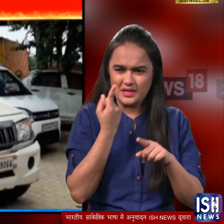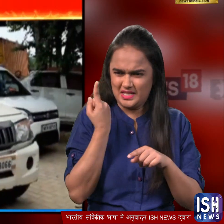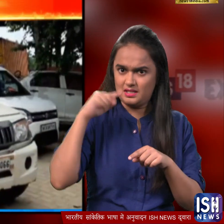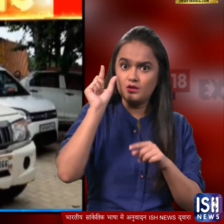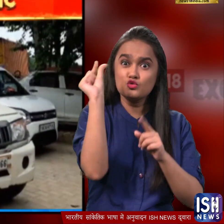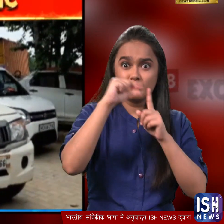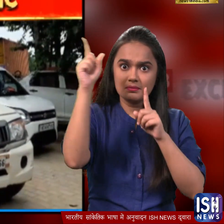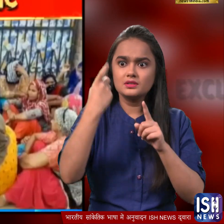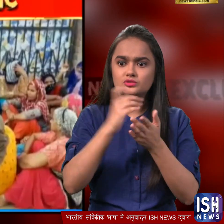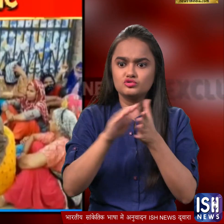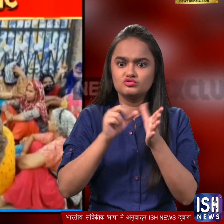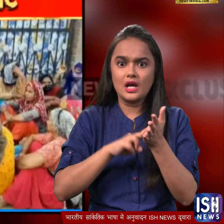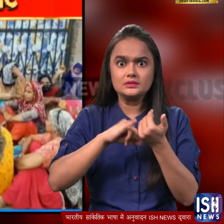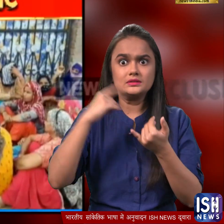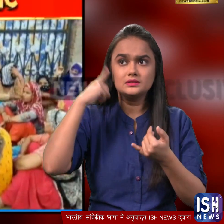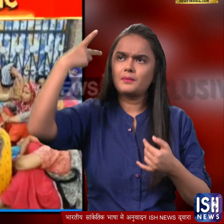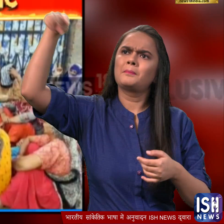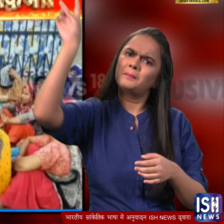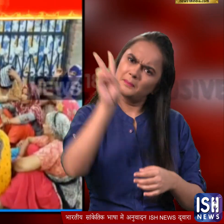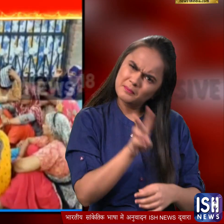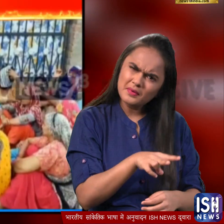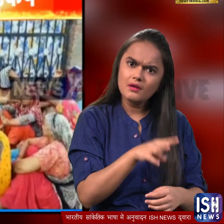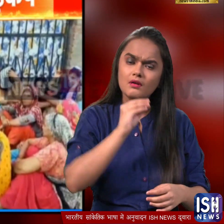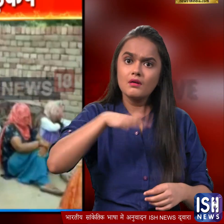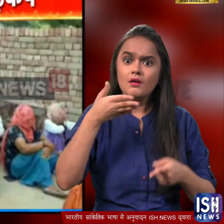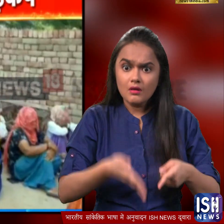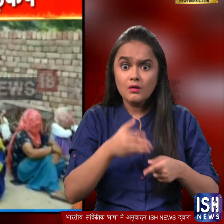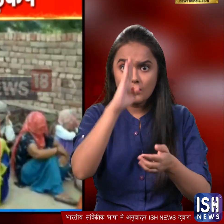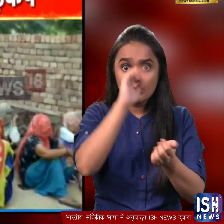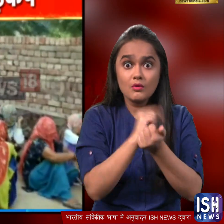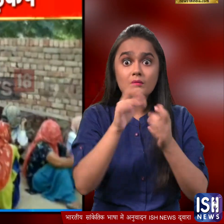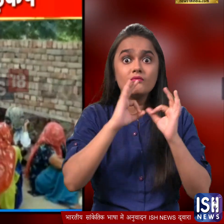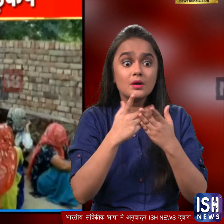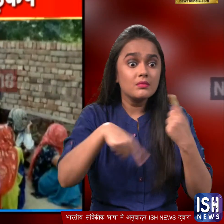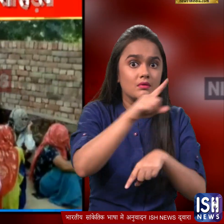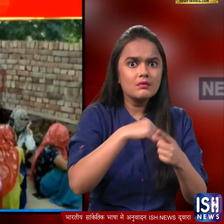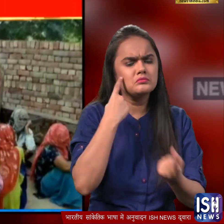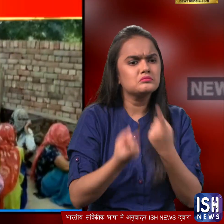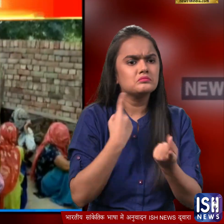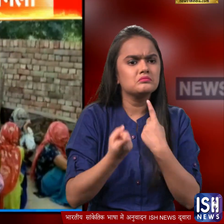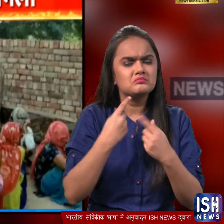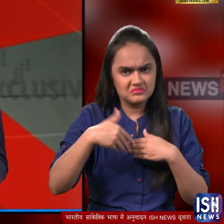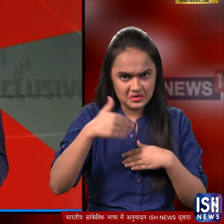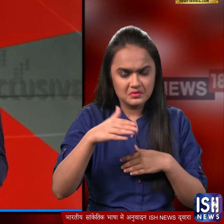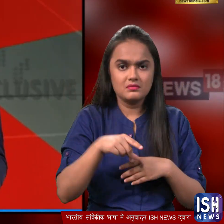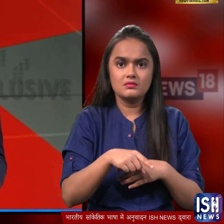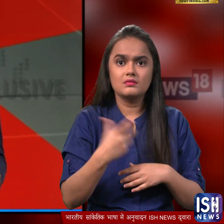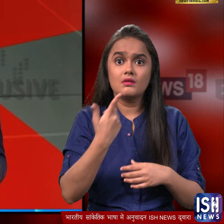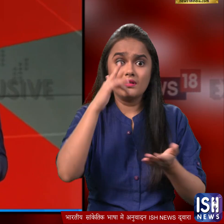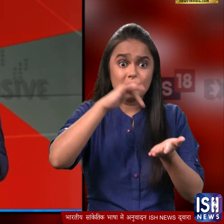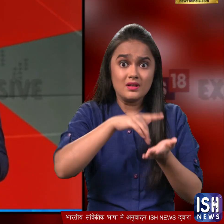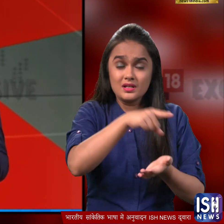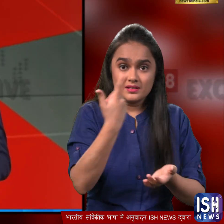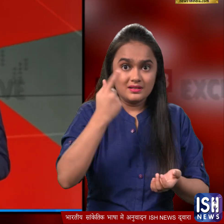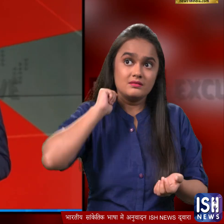कि ये परिवार एक दिन पहले ही यूपी के झांसी से लौटा था और अब पुलिस परिवार के लोगों से ही पूछताछ की तैयारी में है। सौभाग्य की बात